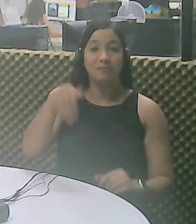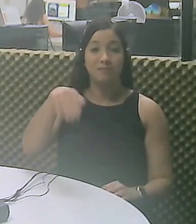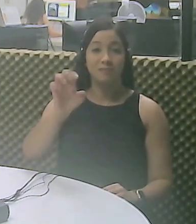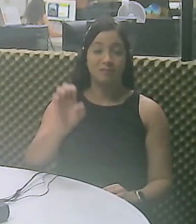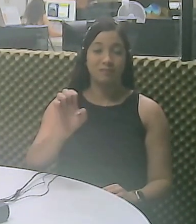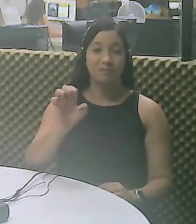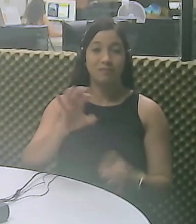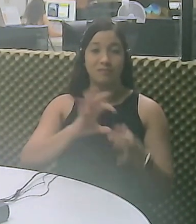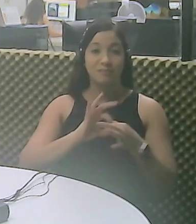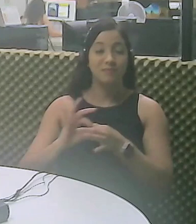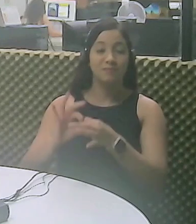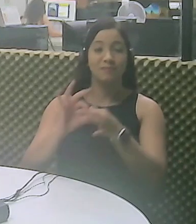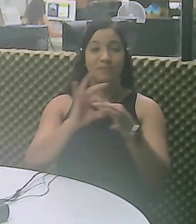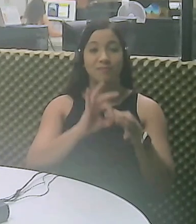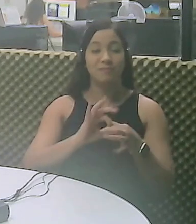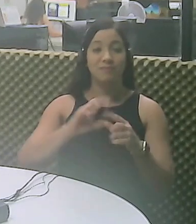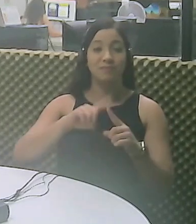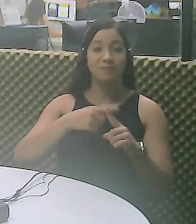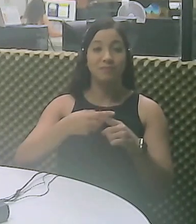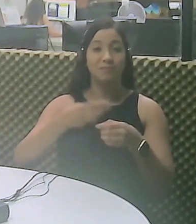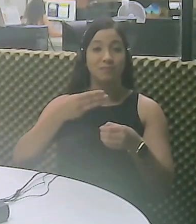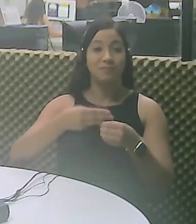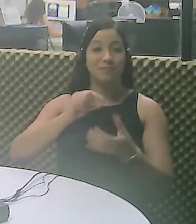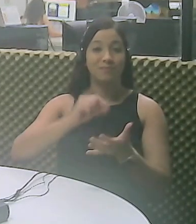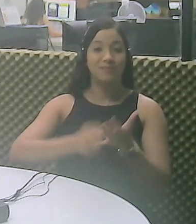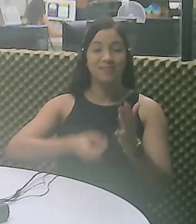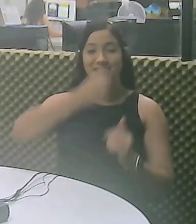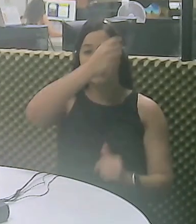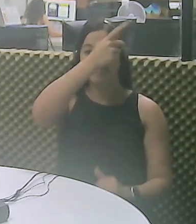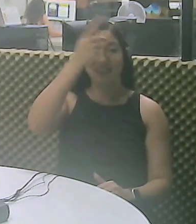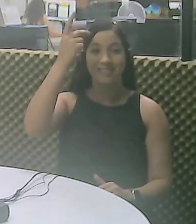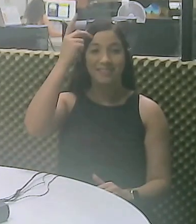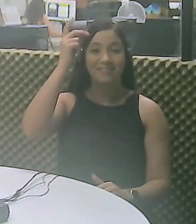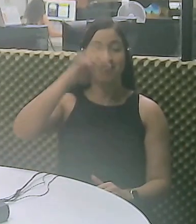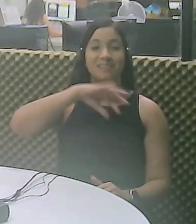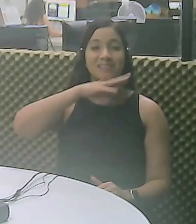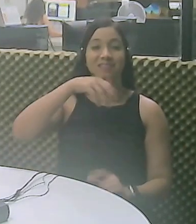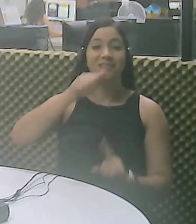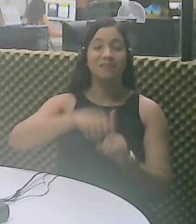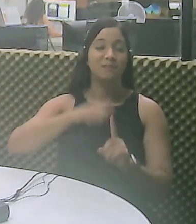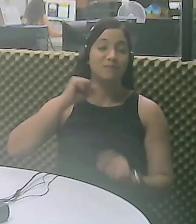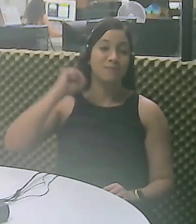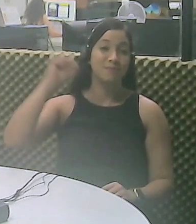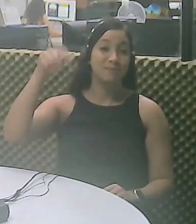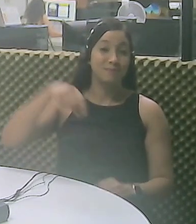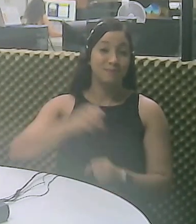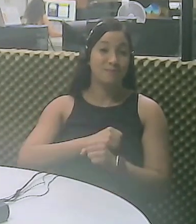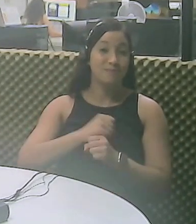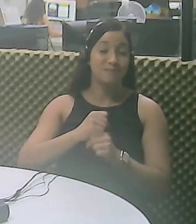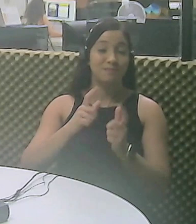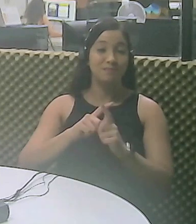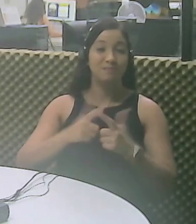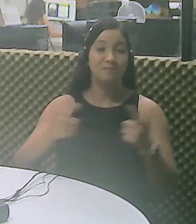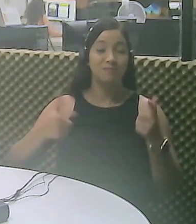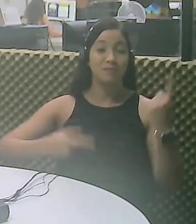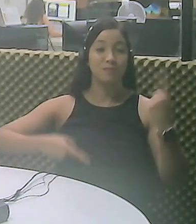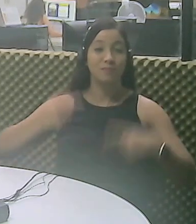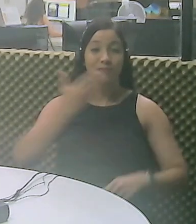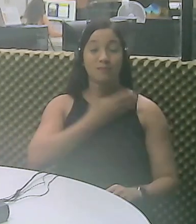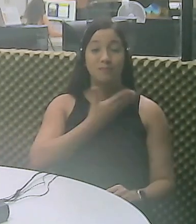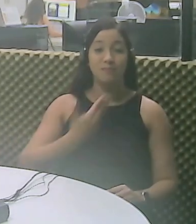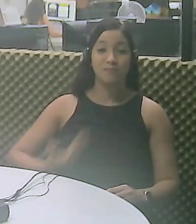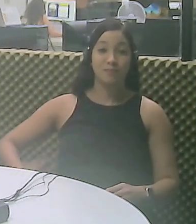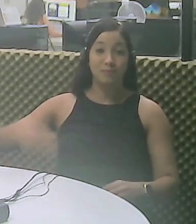A parceria da organização com o município foi assinada pelo prefeito Adelmo Leão em abril deste ano, como forma de ampliar as políticas